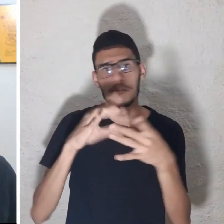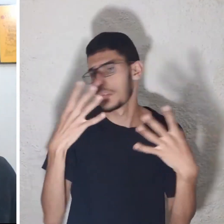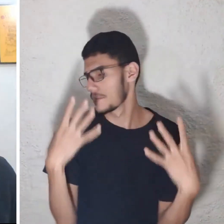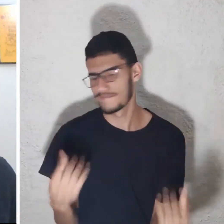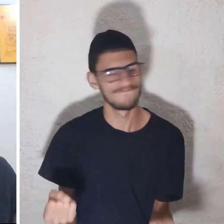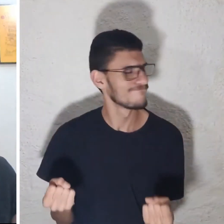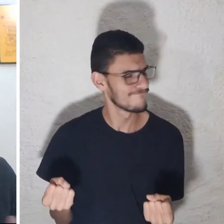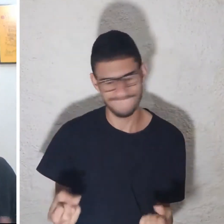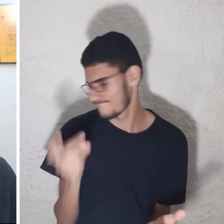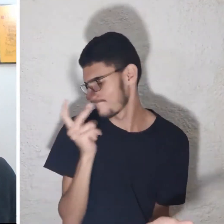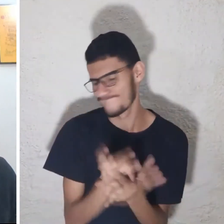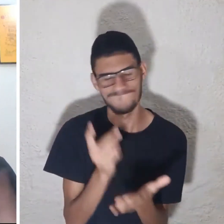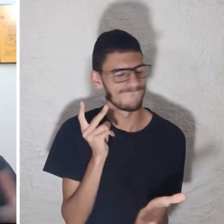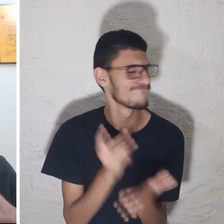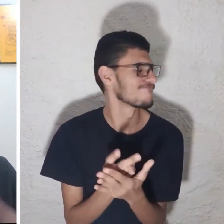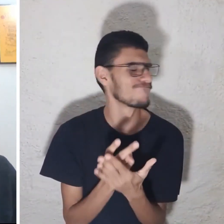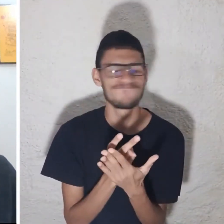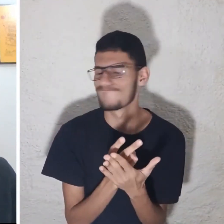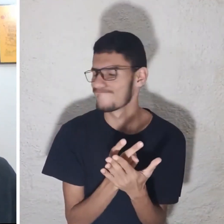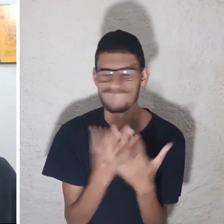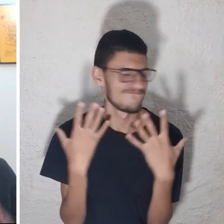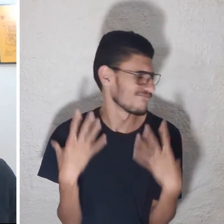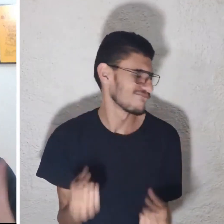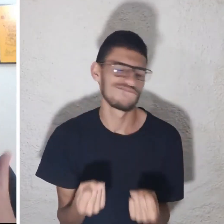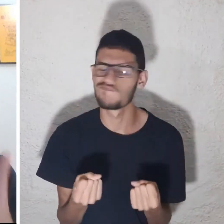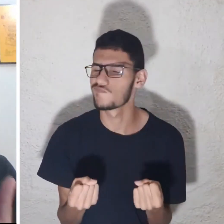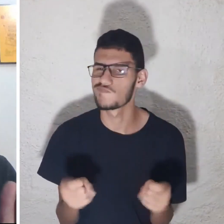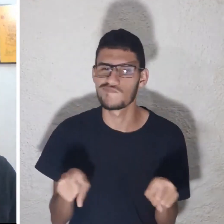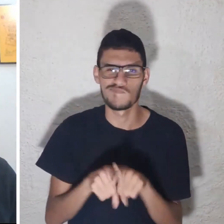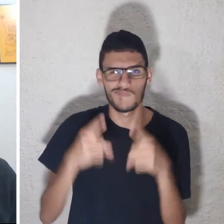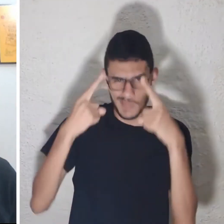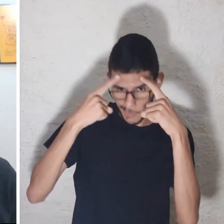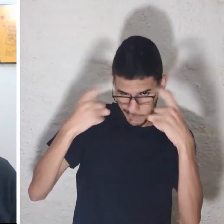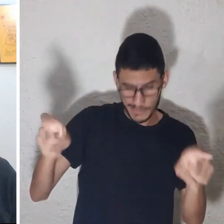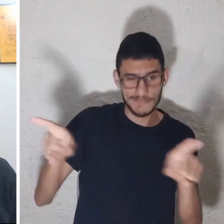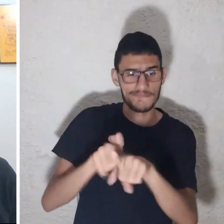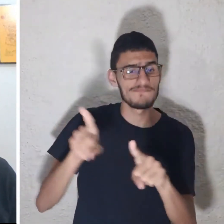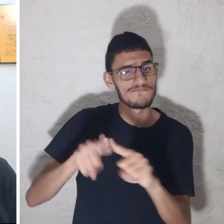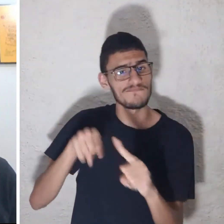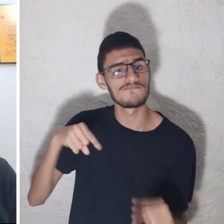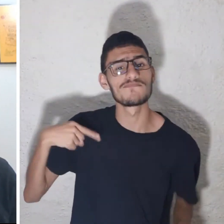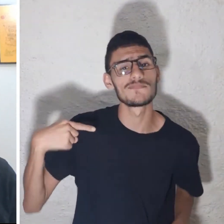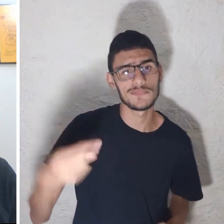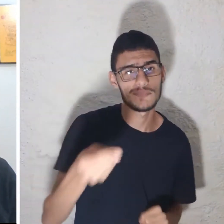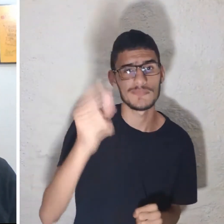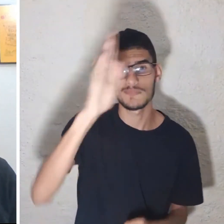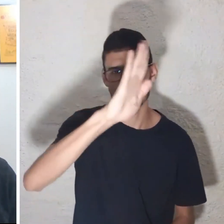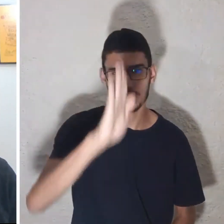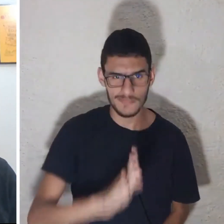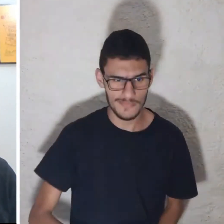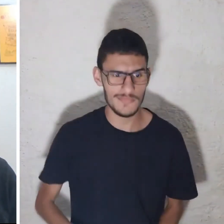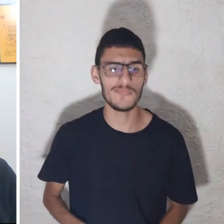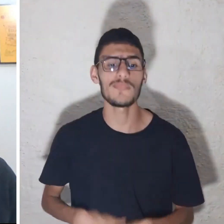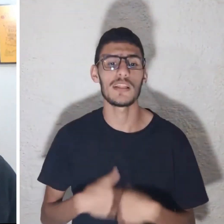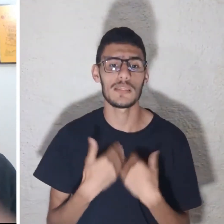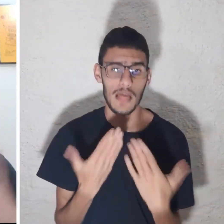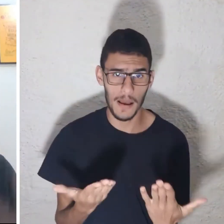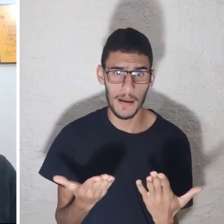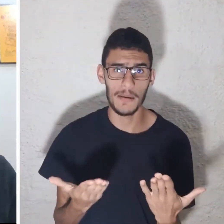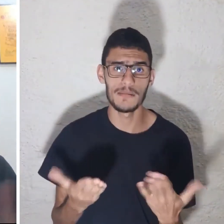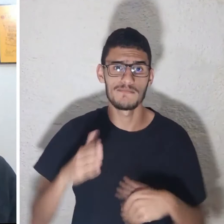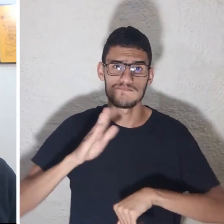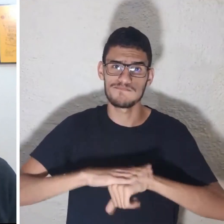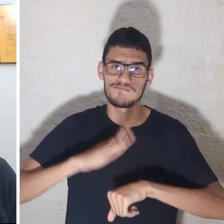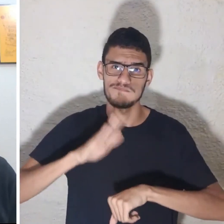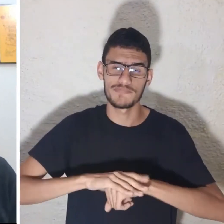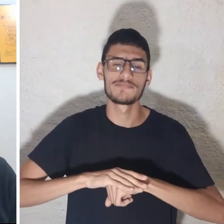não aceitaram também as tropas portuguesas que estavam lá também se rebelaram logo depois da independência, né, do Brasil,